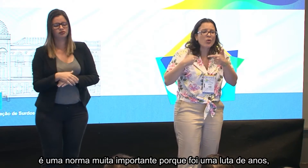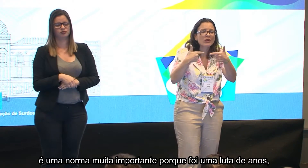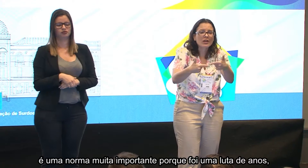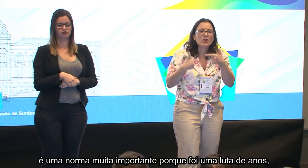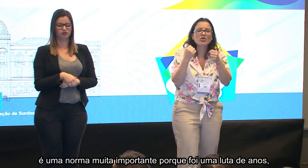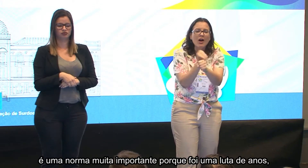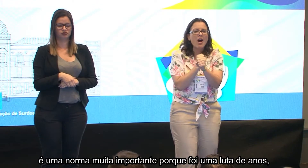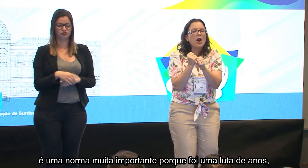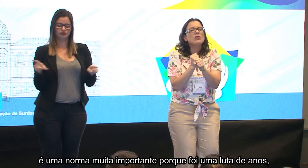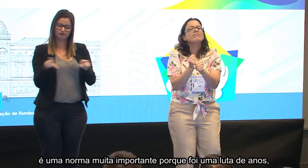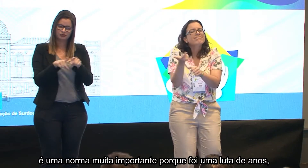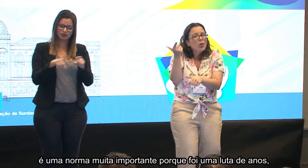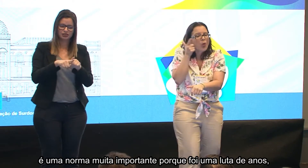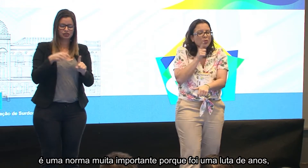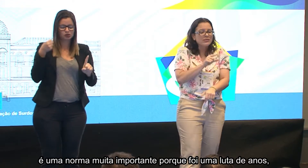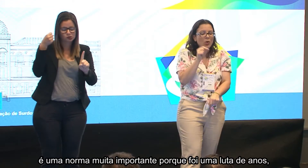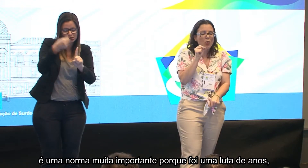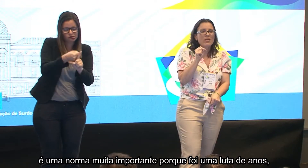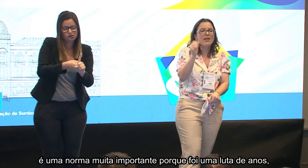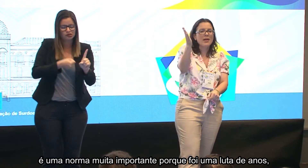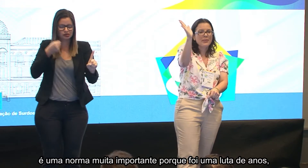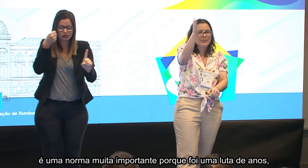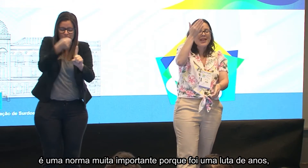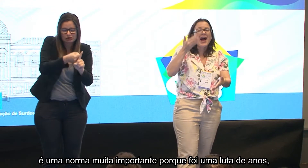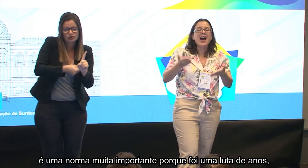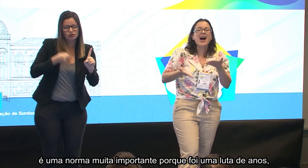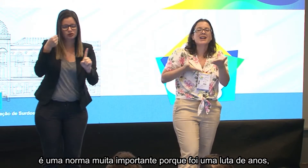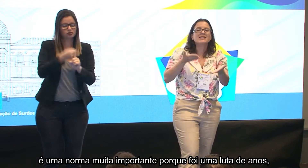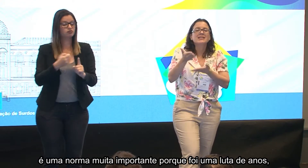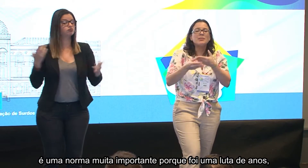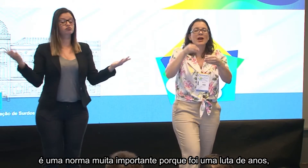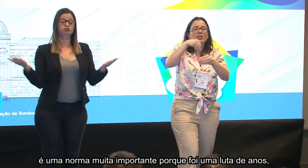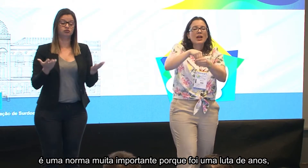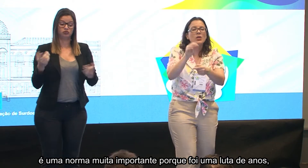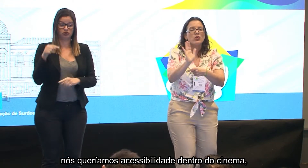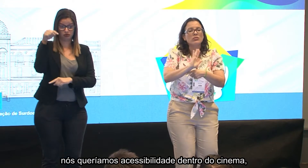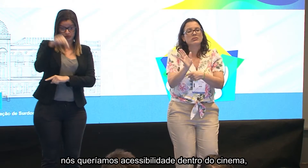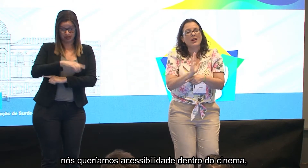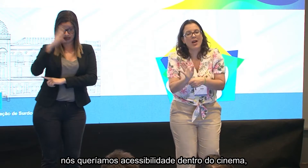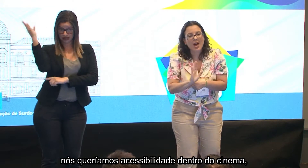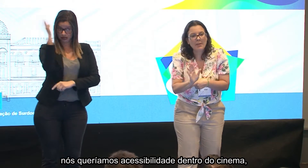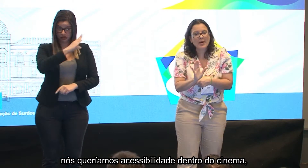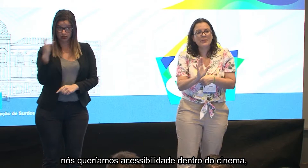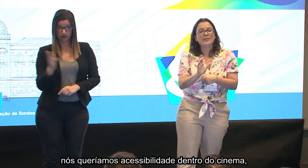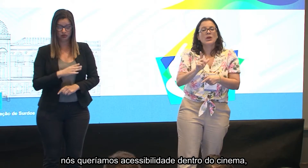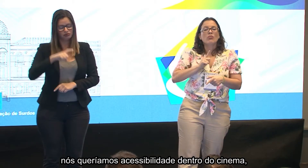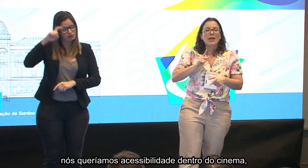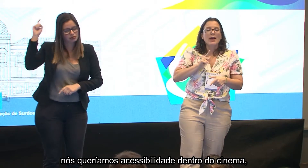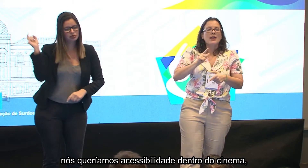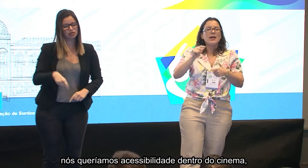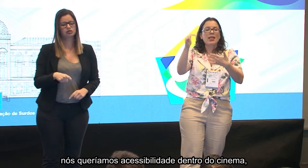uma norma muito importante, porque foi uma luta de anos que nós queríamos acessibilidade dentro do